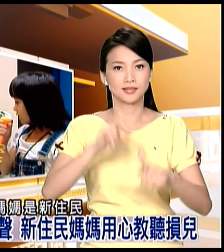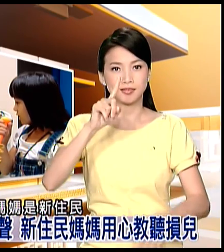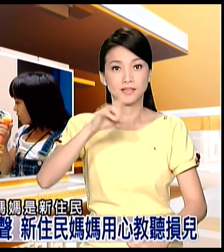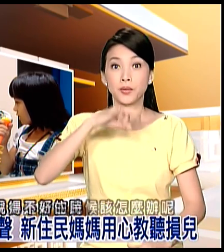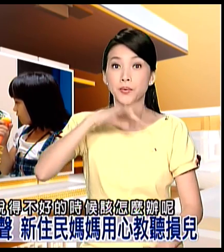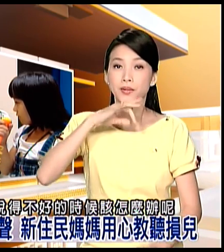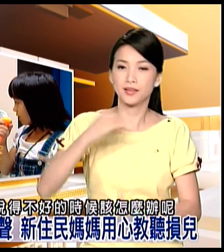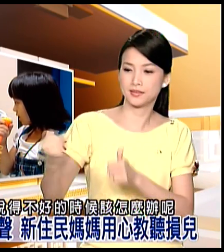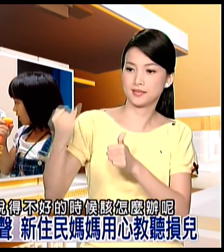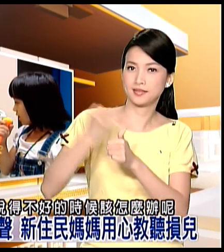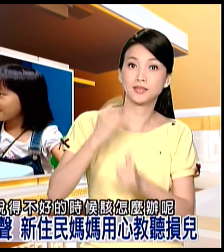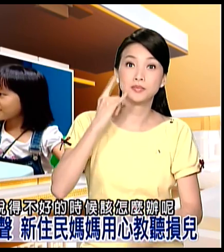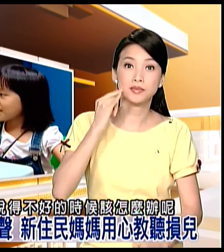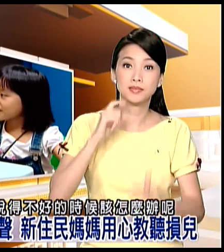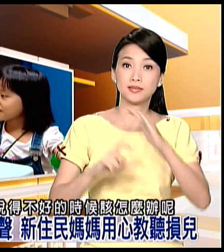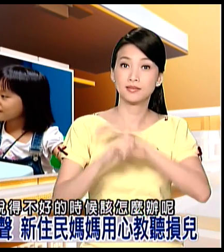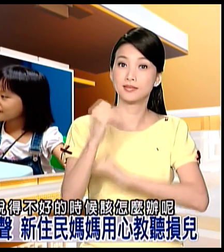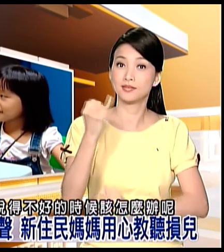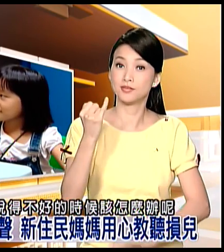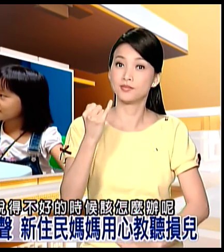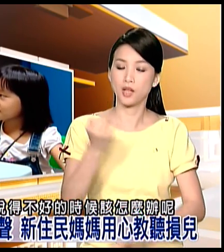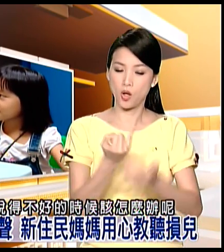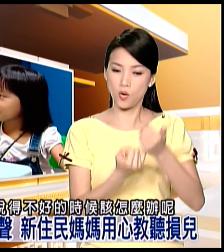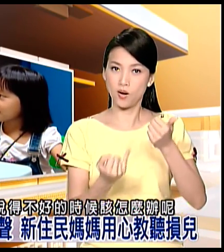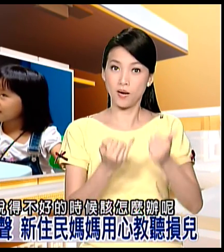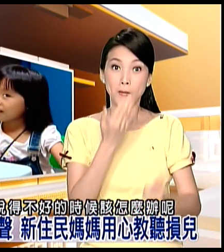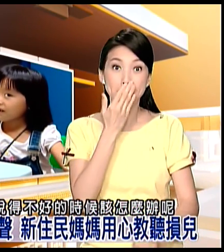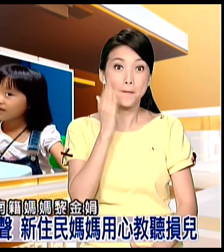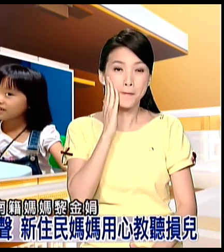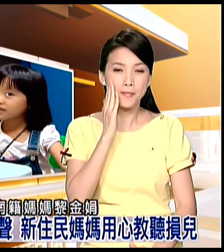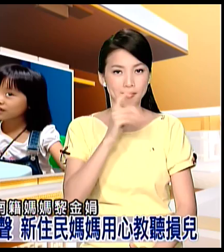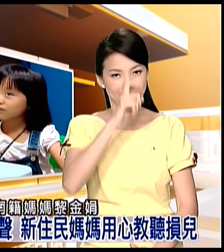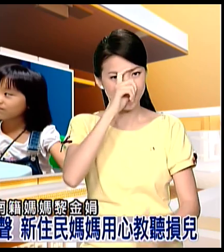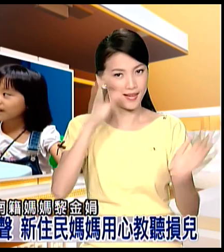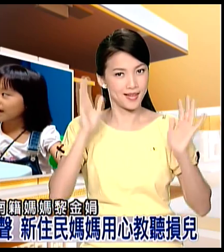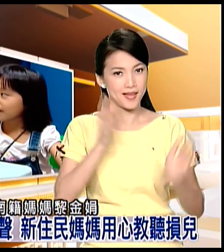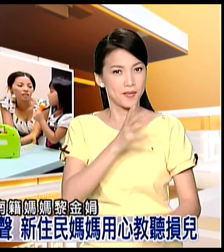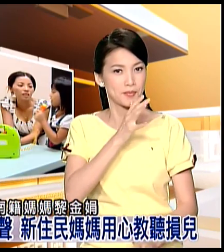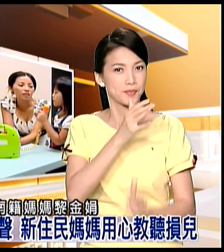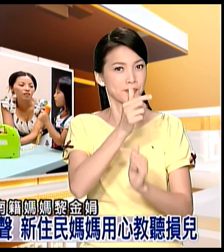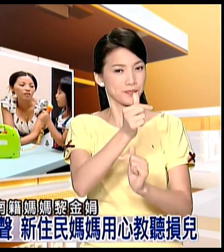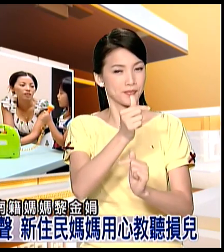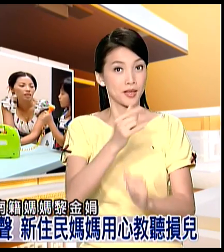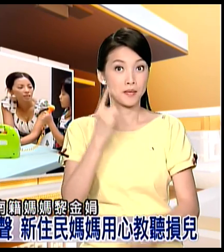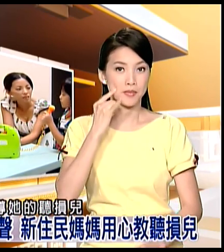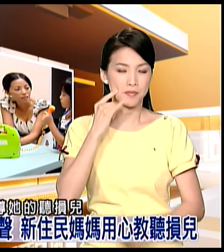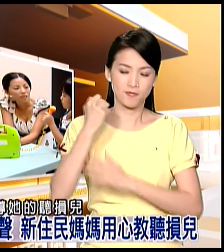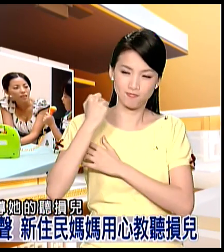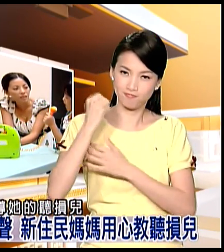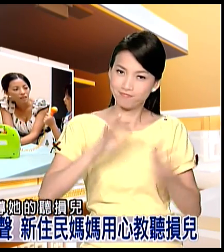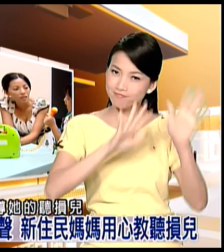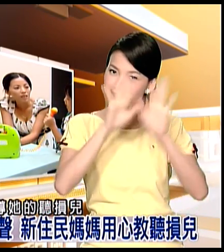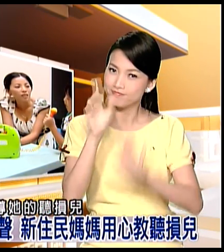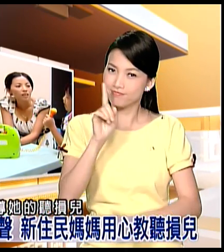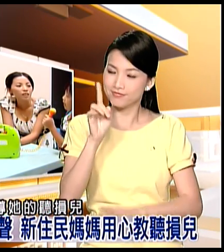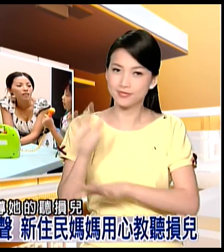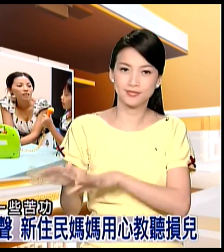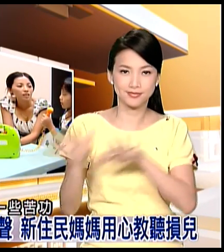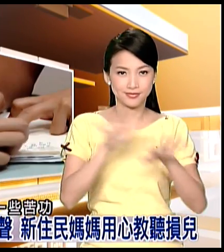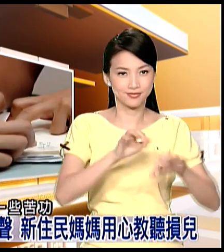民，中文也说得不好的时候，该怎么办呢？来看越南籍妈妈黎金娟为了教导她的听损儿下了哪